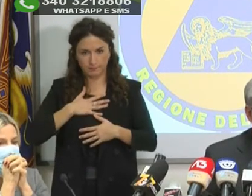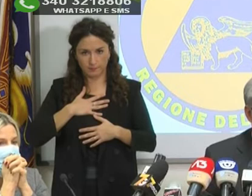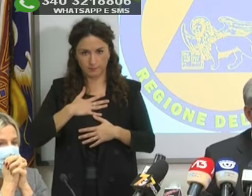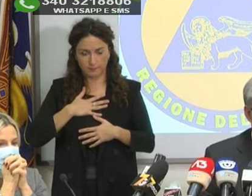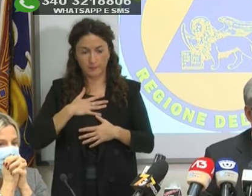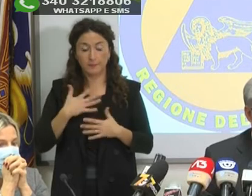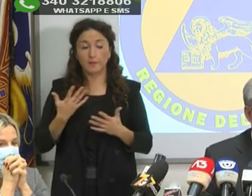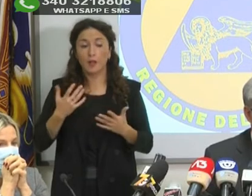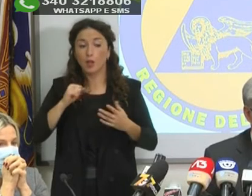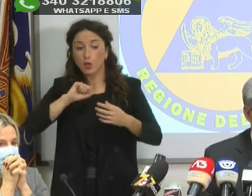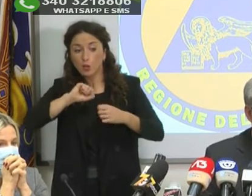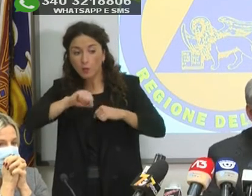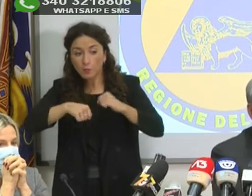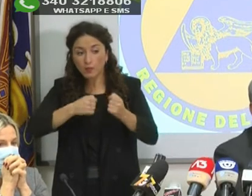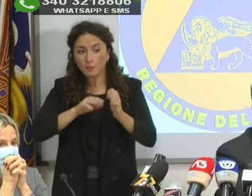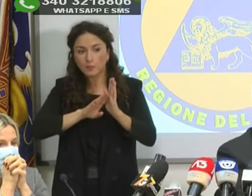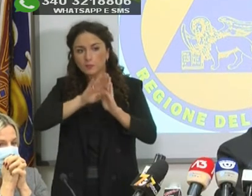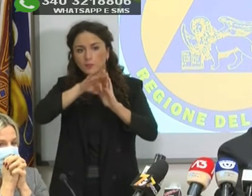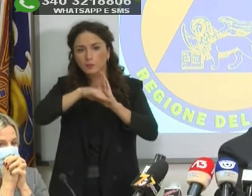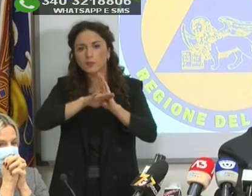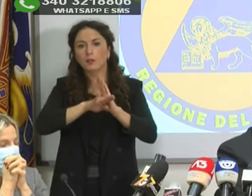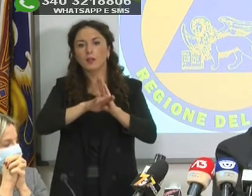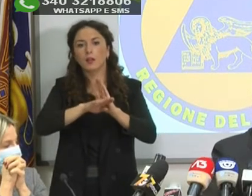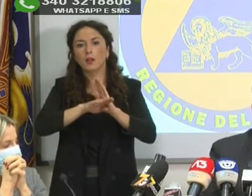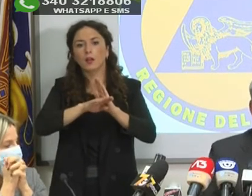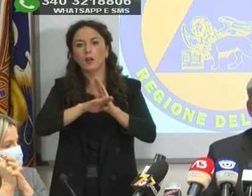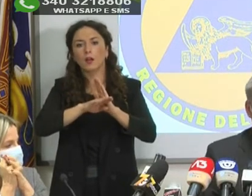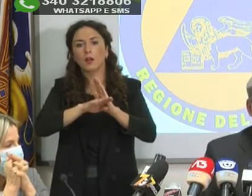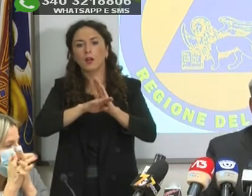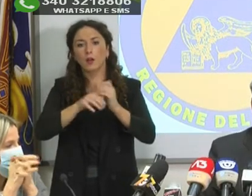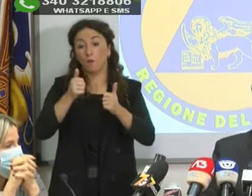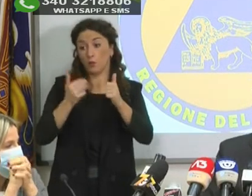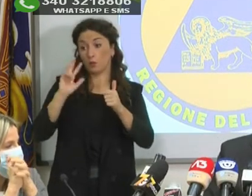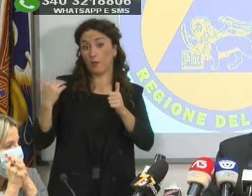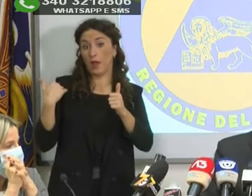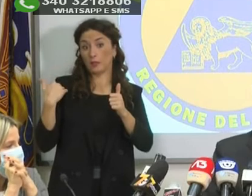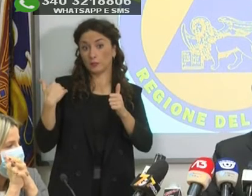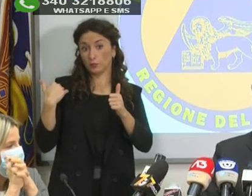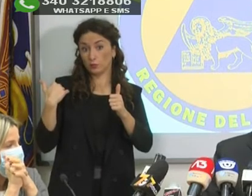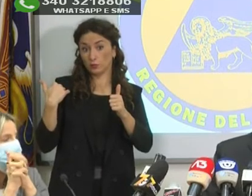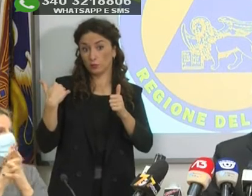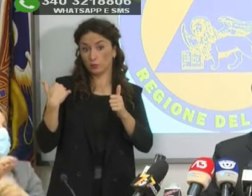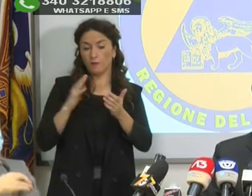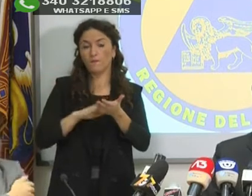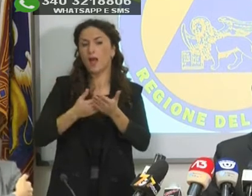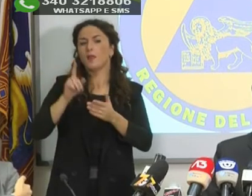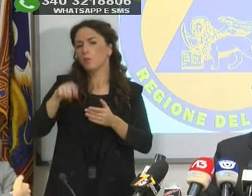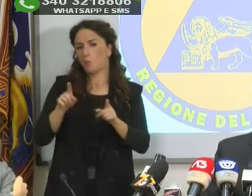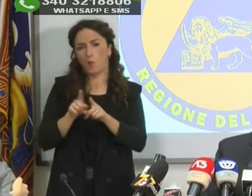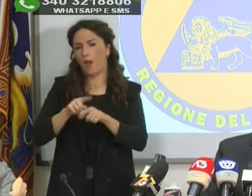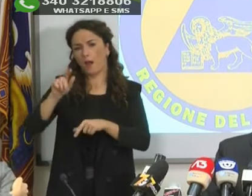siccome il comportamento è molto diverso rispetto a quello che accadeva a marzo, e questo vale anche per i dati